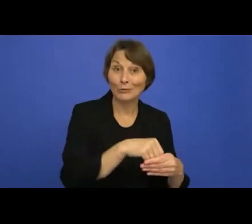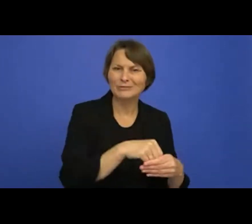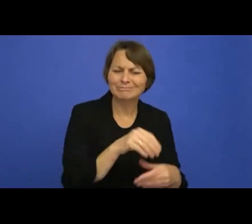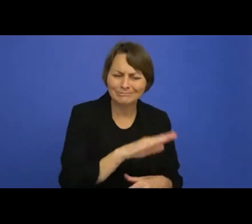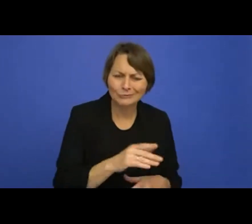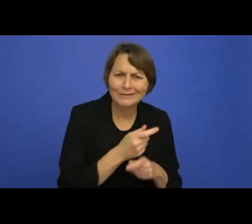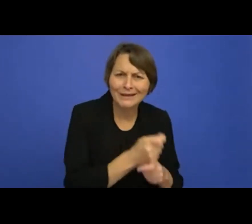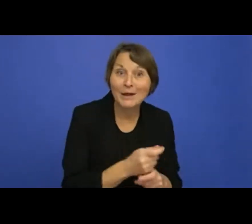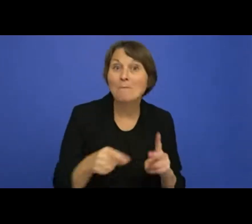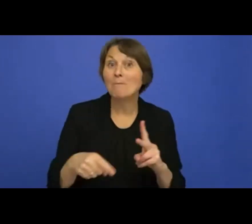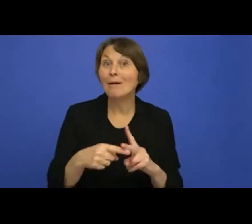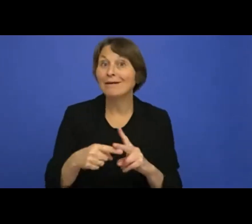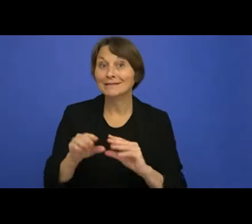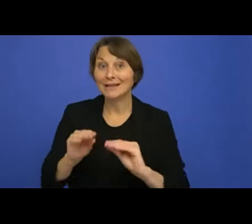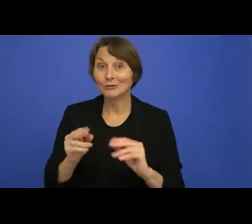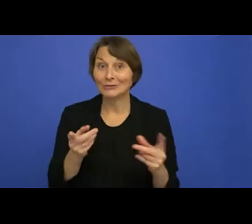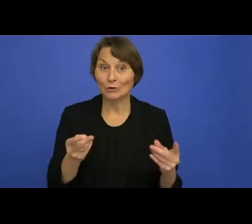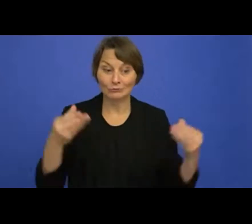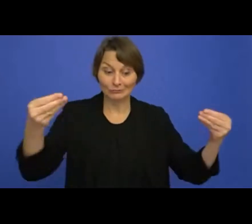BBE inclusive.